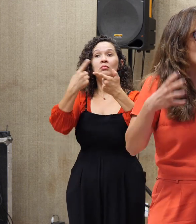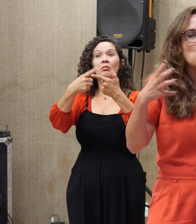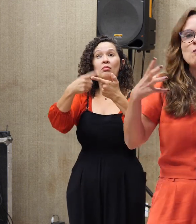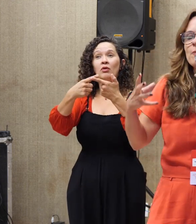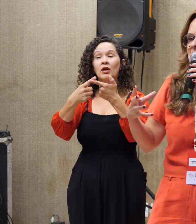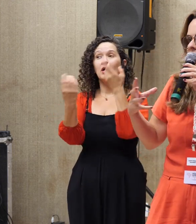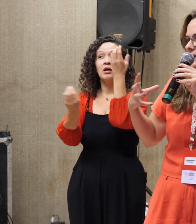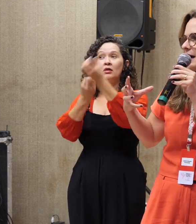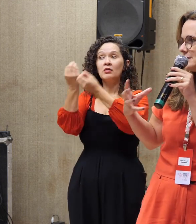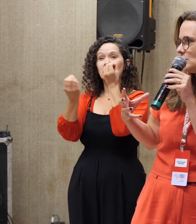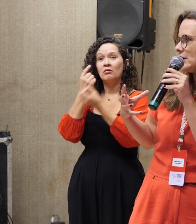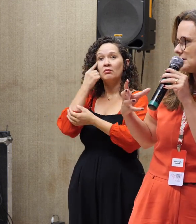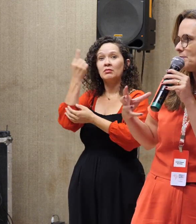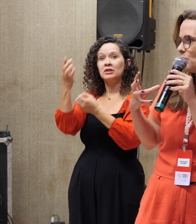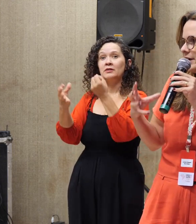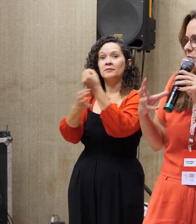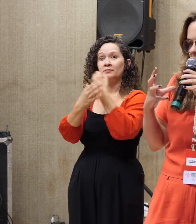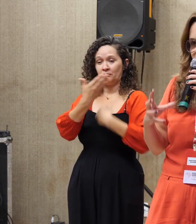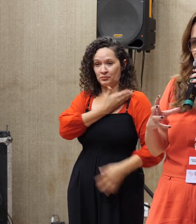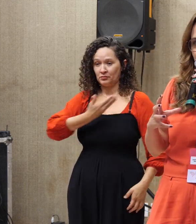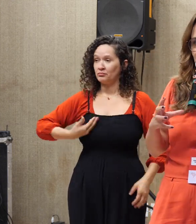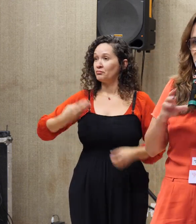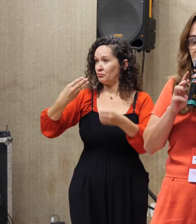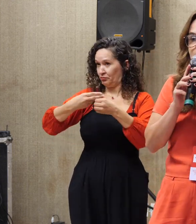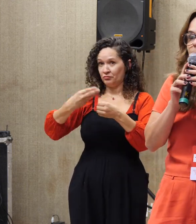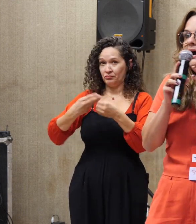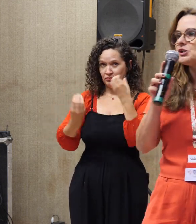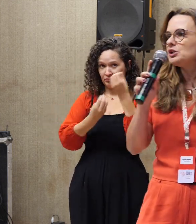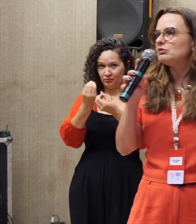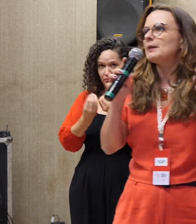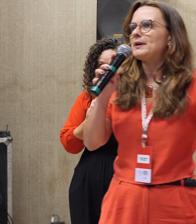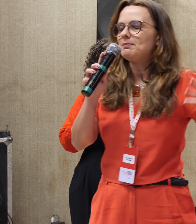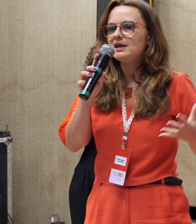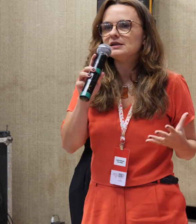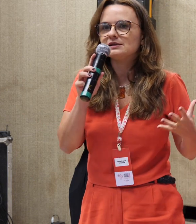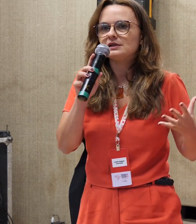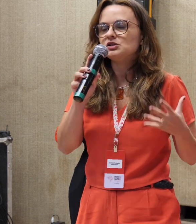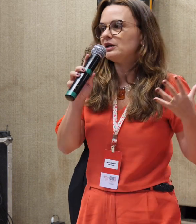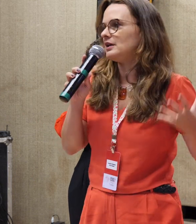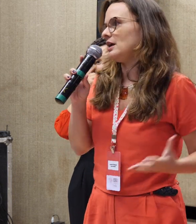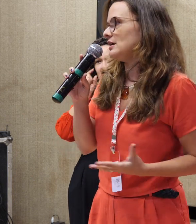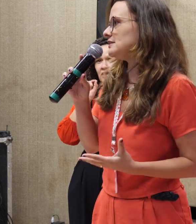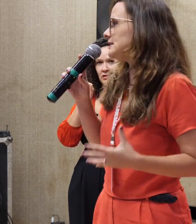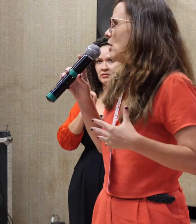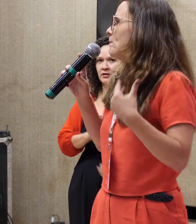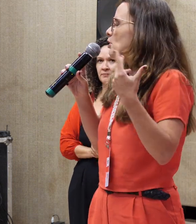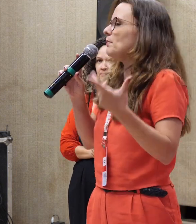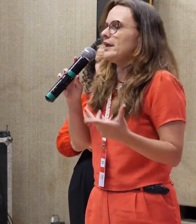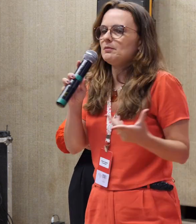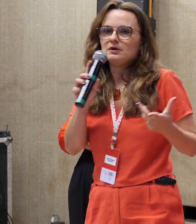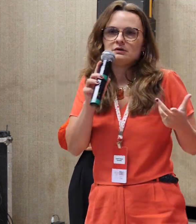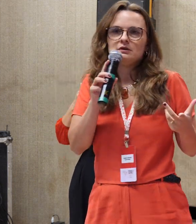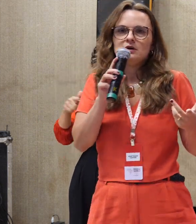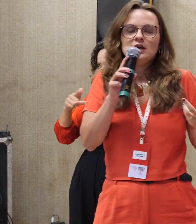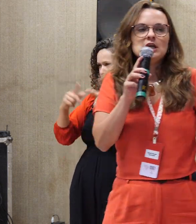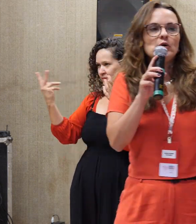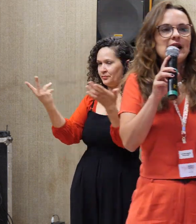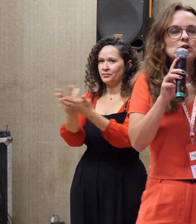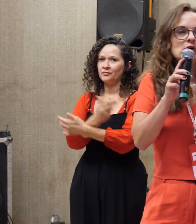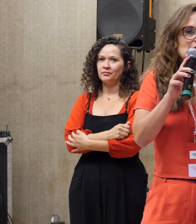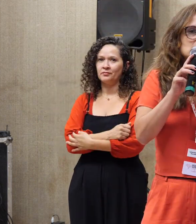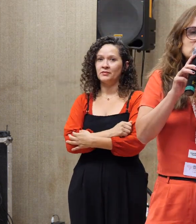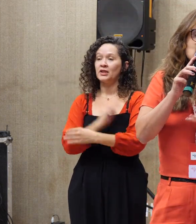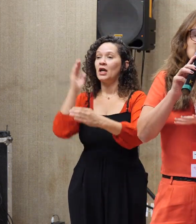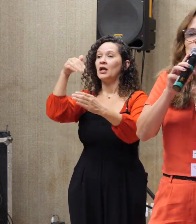porquê e como pensar a segurança pública municipal, partindo da premissa de que, se é um problema e